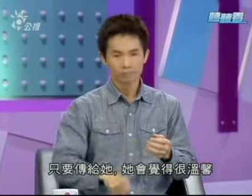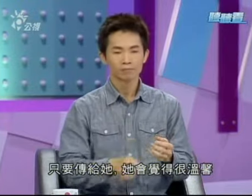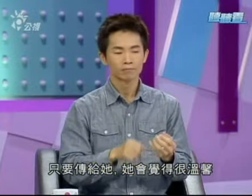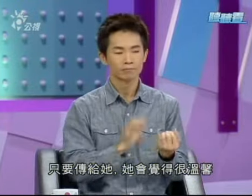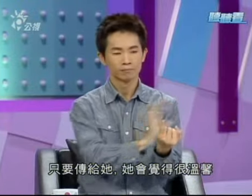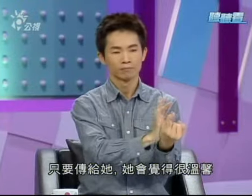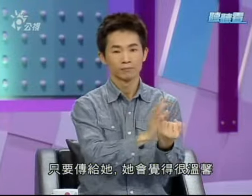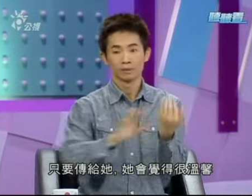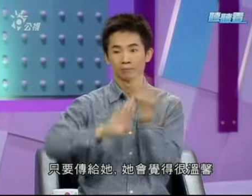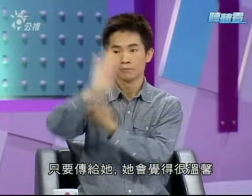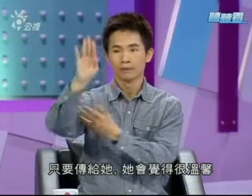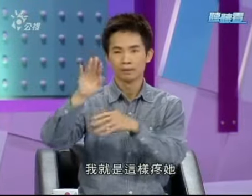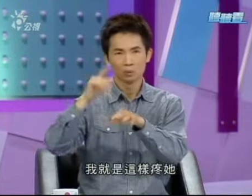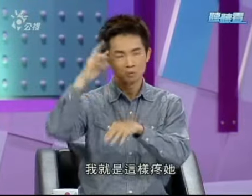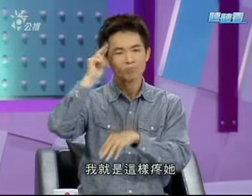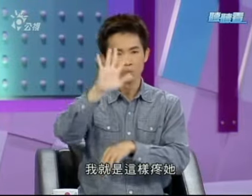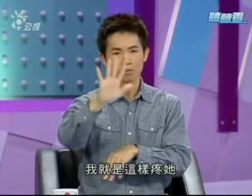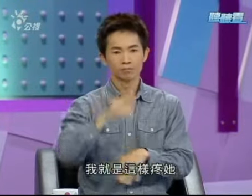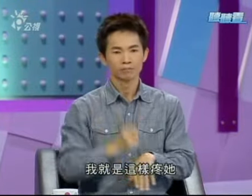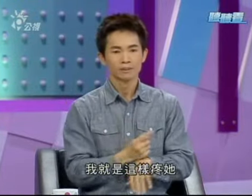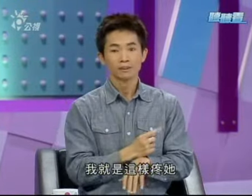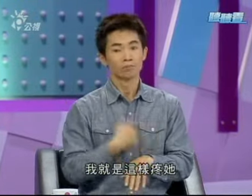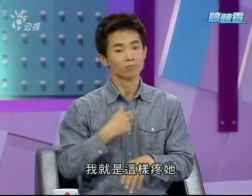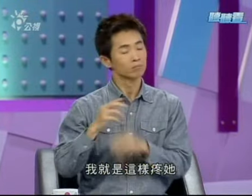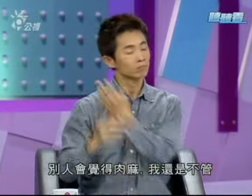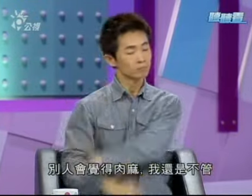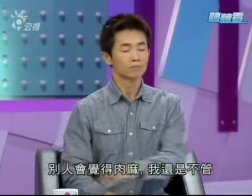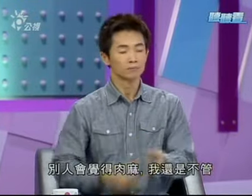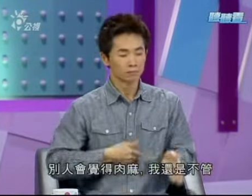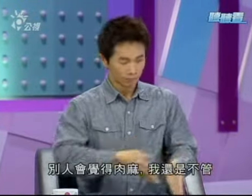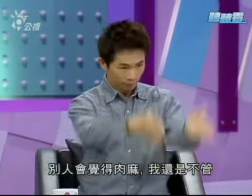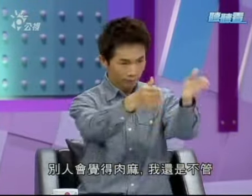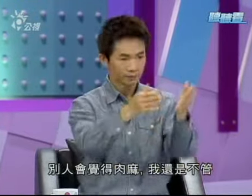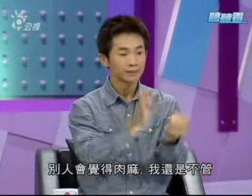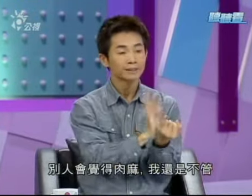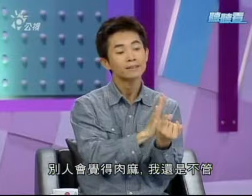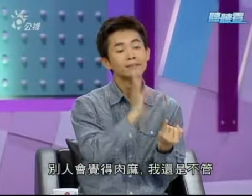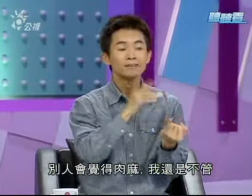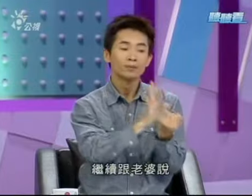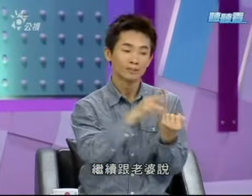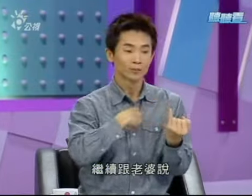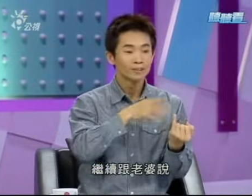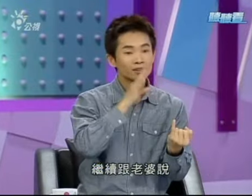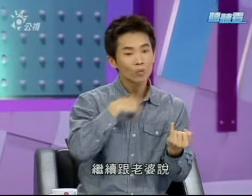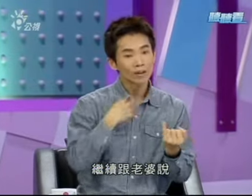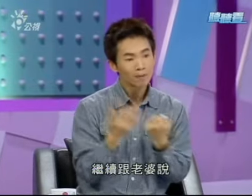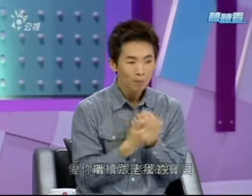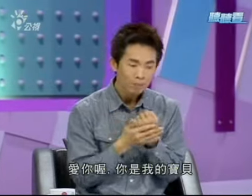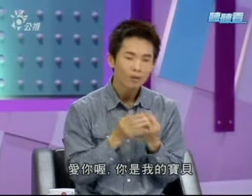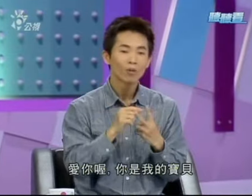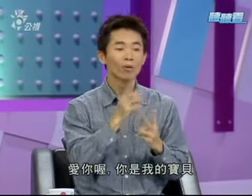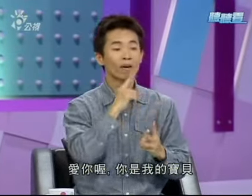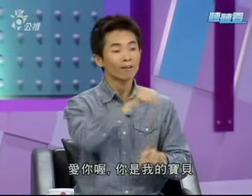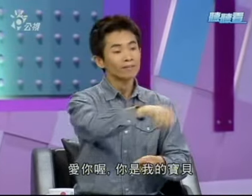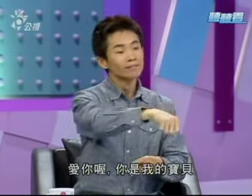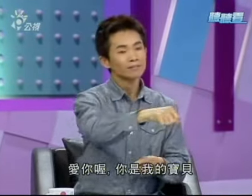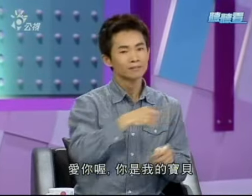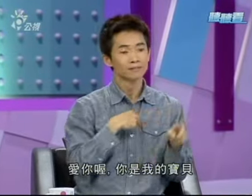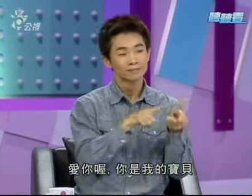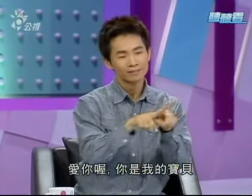觉得很温馨我就是这样疼他别人会觉得肉麻我还是不管继续跟老婆说爱你哦你是我的宝贝哦